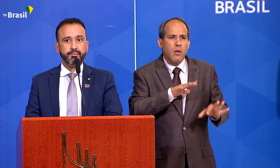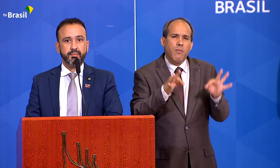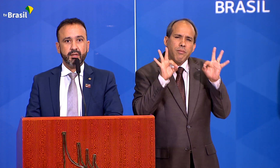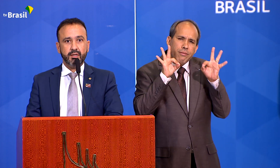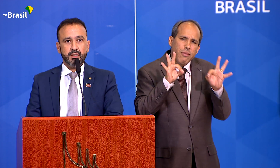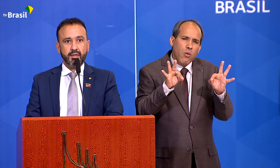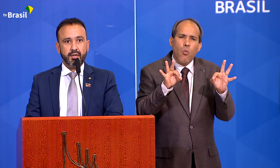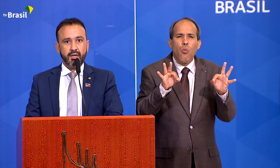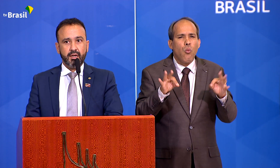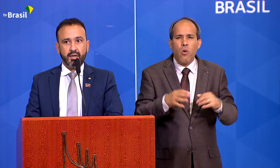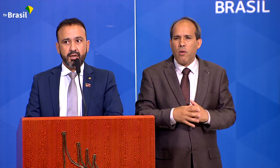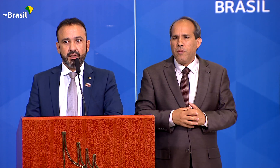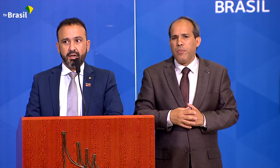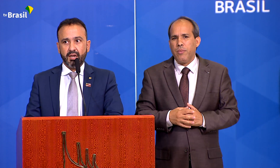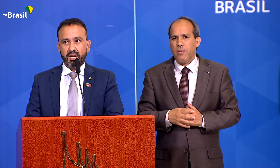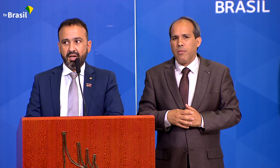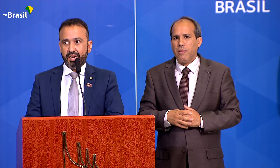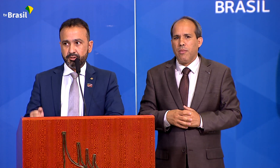que